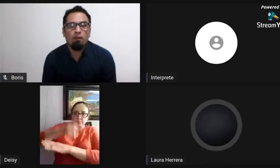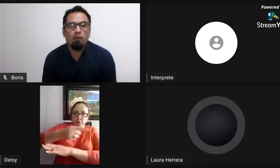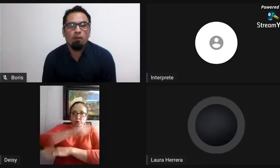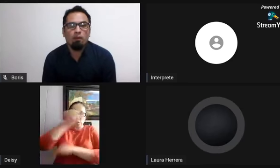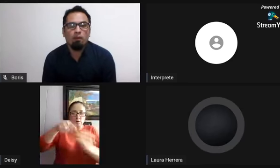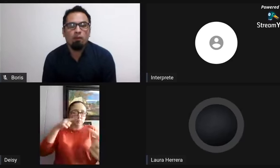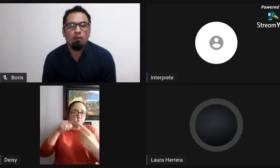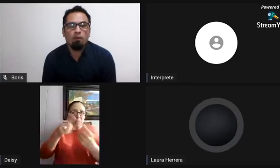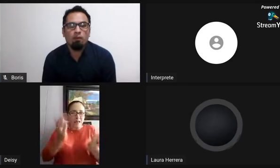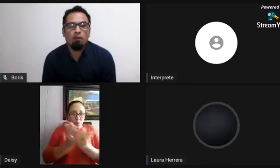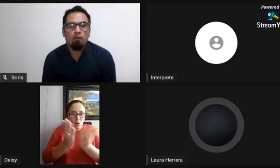de